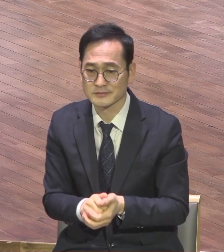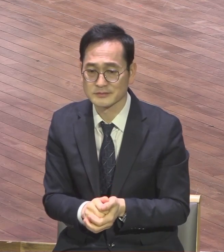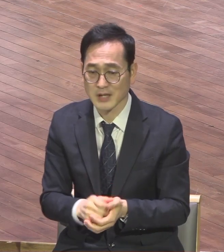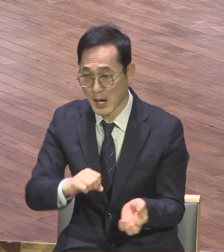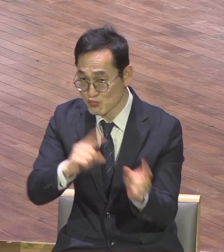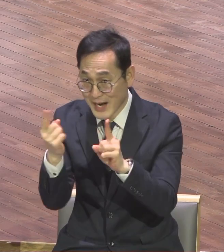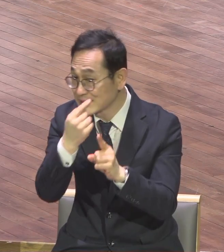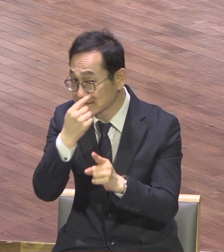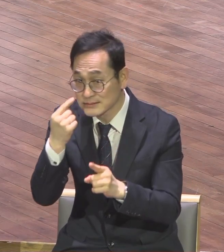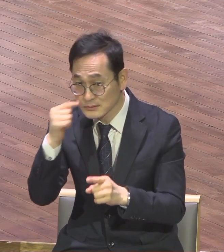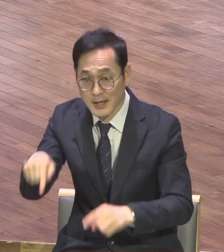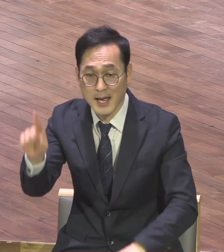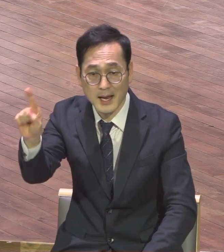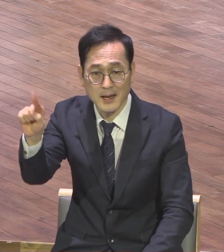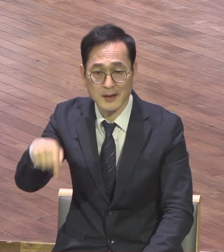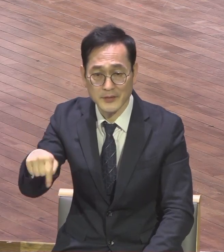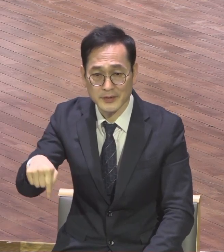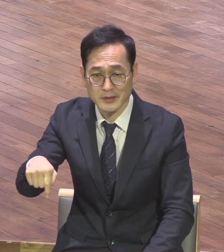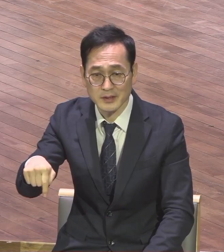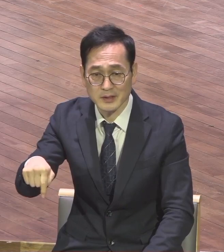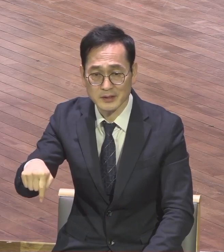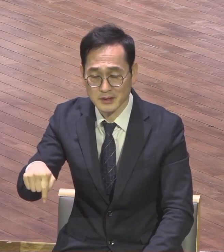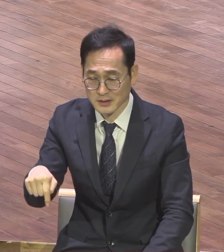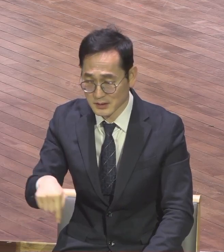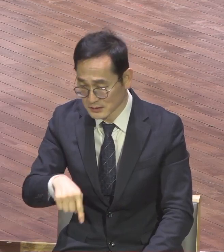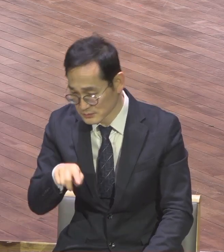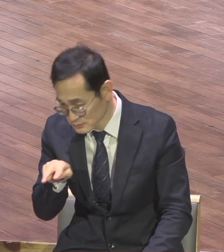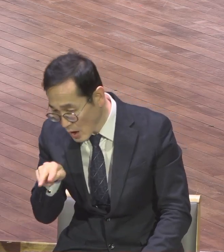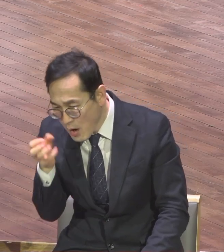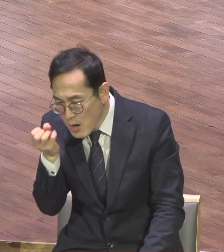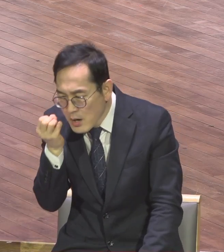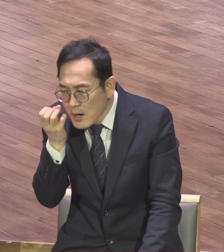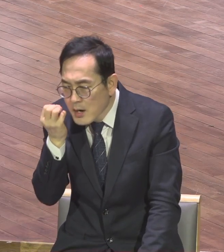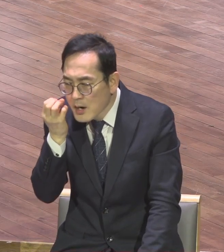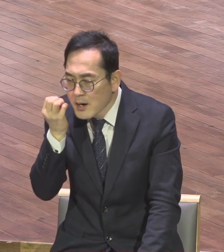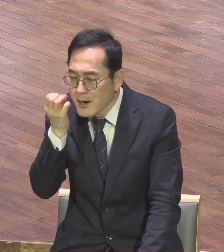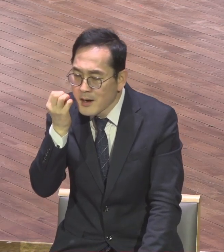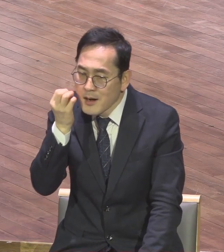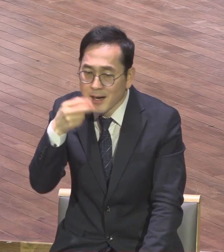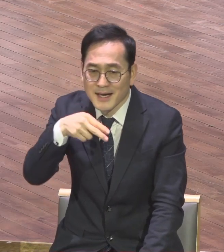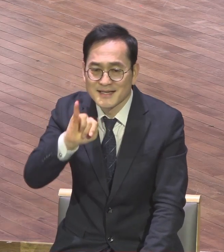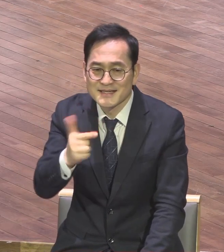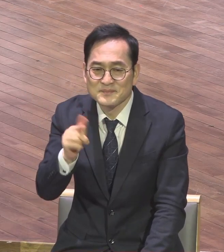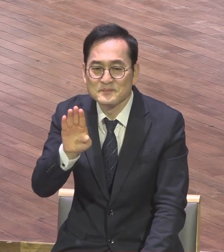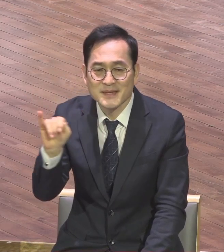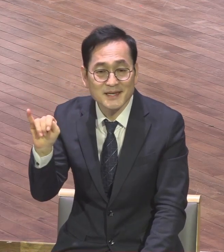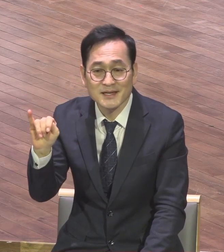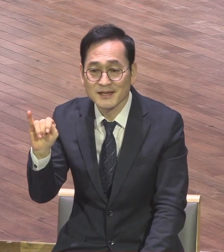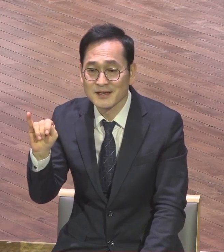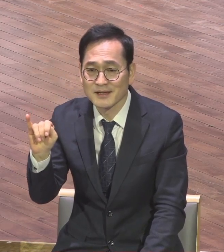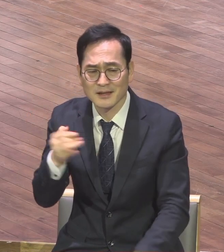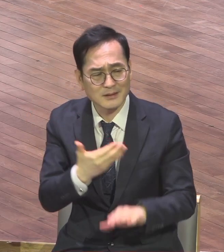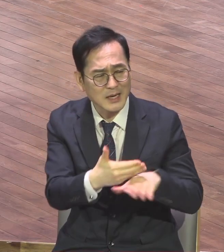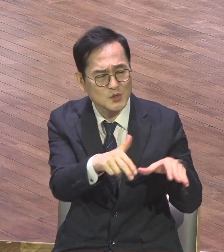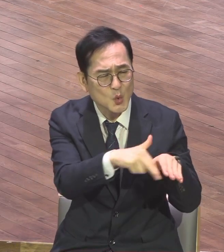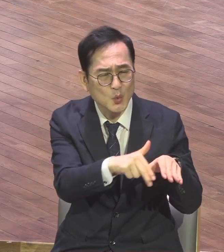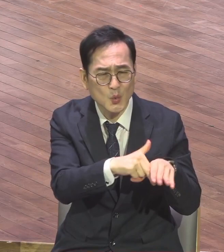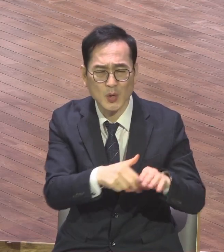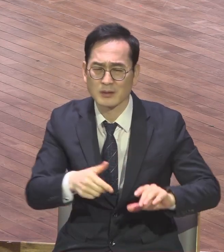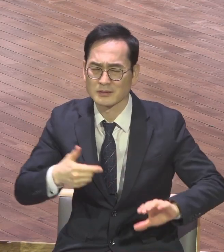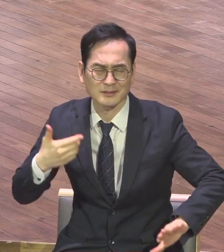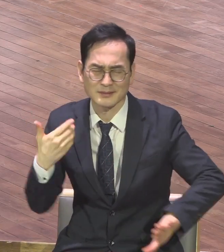있어요. 이걸 뭐라 그러냐? 신비라고 합니다. 신비. 참 신비하다. 세상의 다른 종교와는